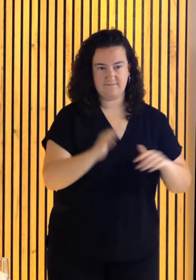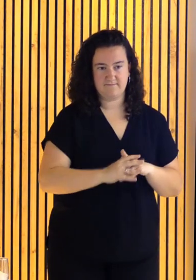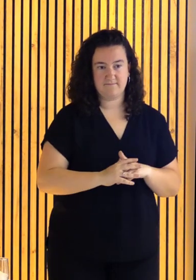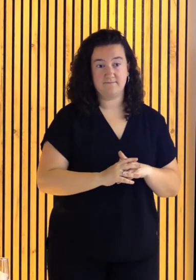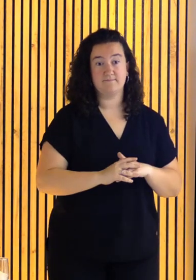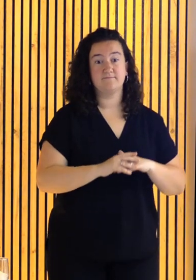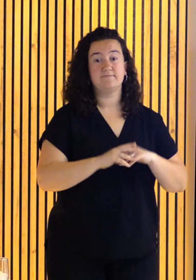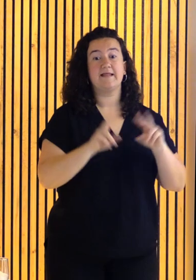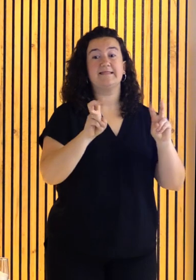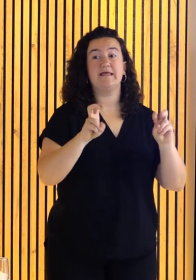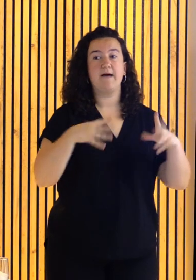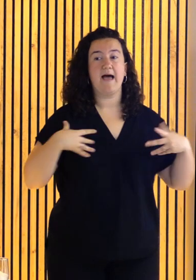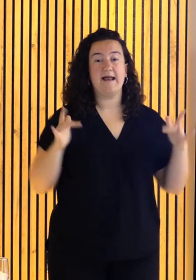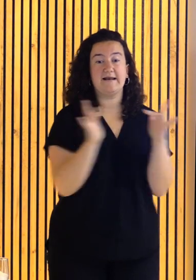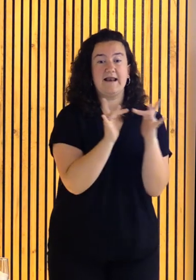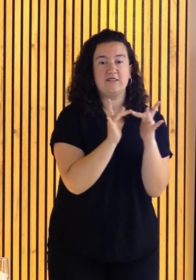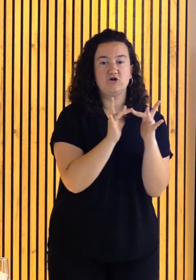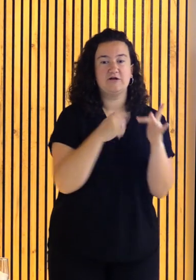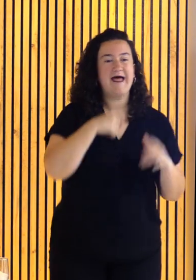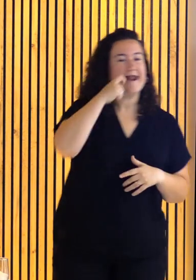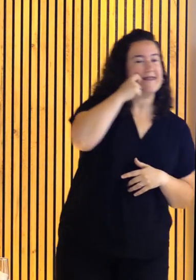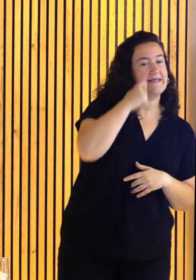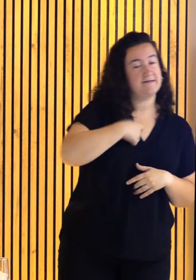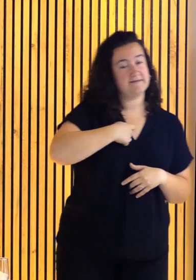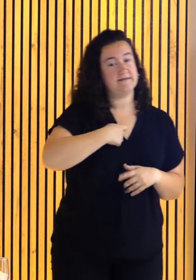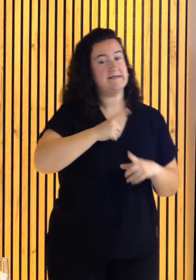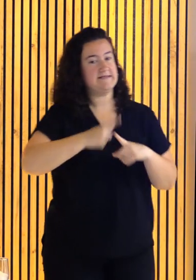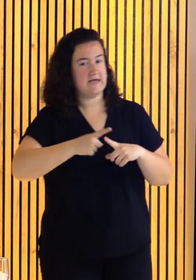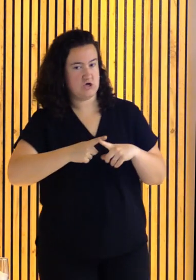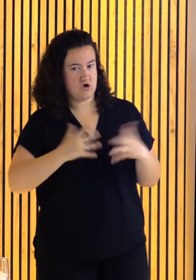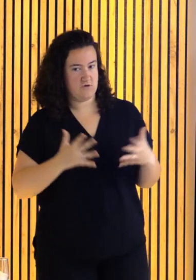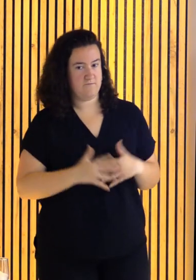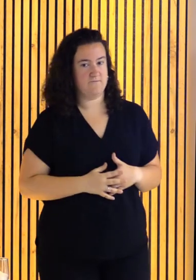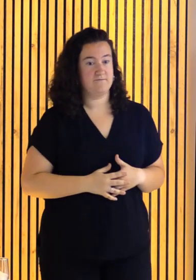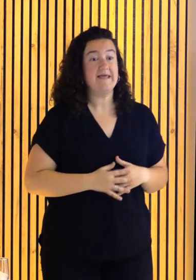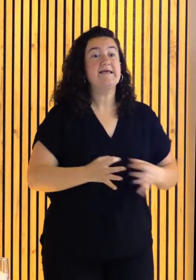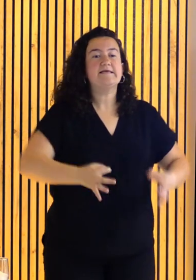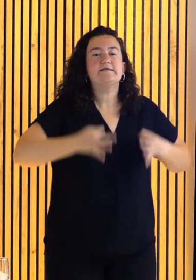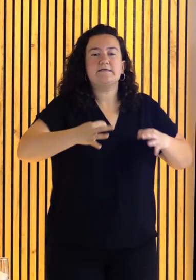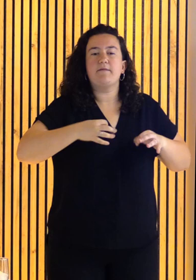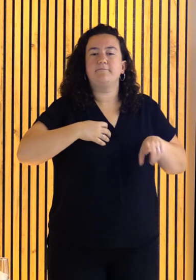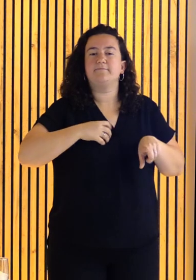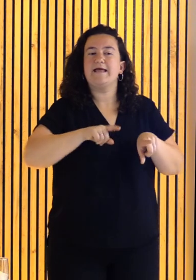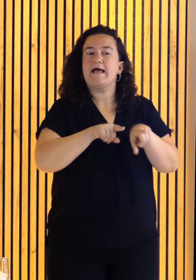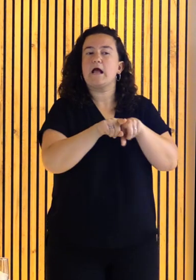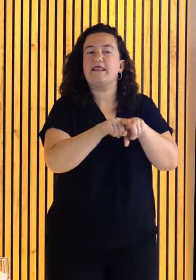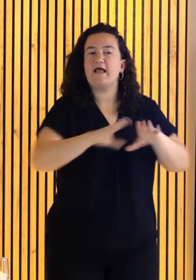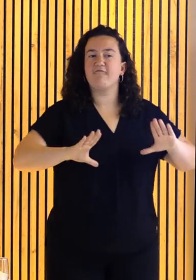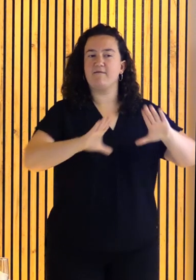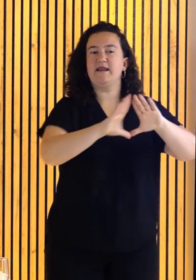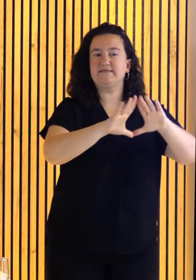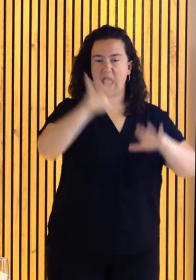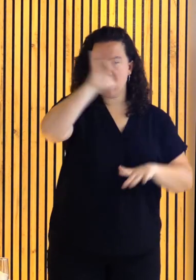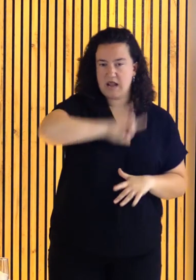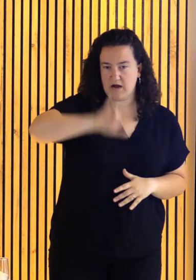arteko gurutzaketa horretan, bai, eta beti ere, ba, kritika feminista beltzetik egina.